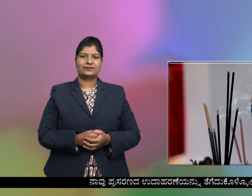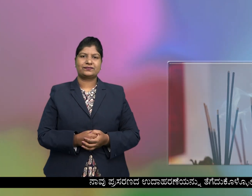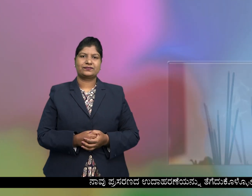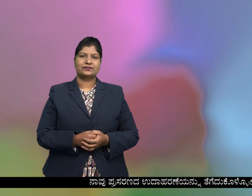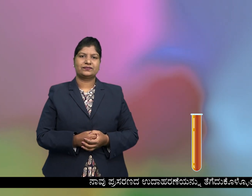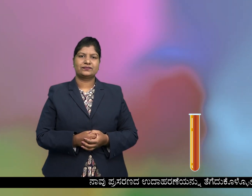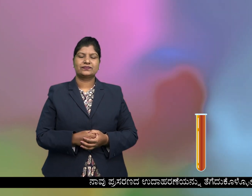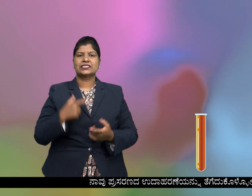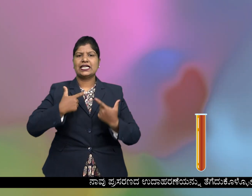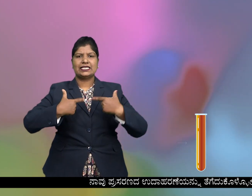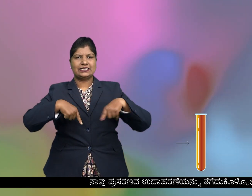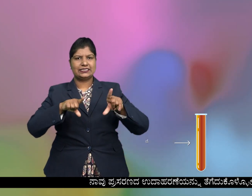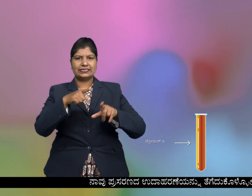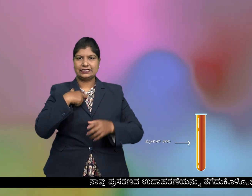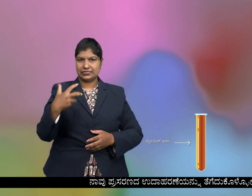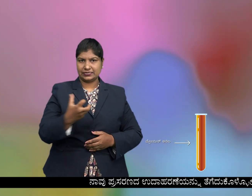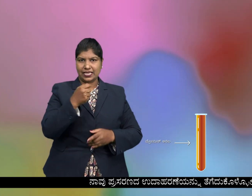ನಾವು ಪ್ರಸರಣದ ಉದಾಹರಣೆಯನ್ನ ತೆಗೆದುಕೊಳ್ಳೋಣ.